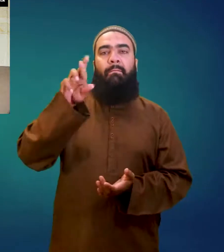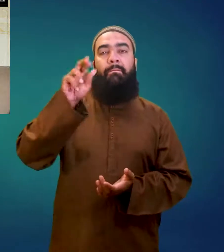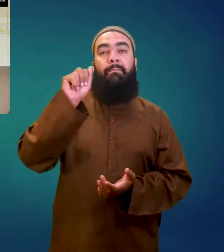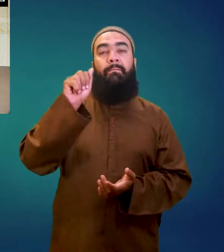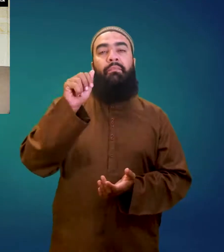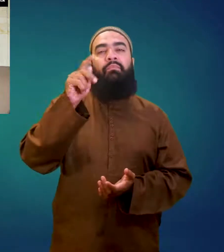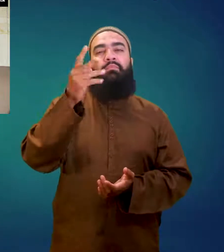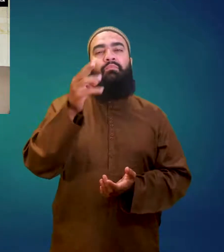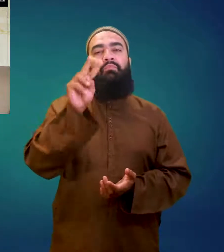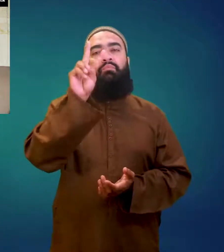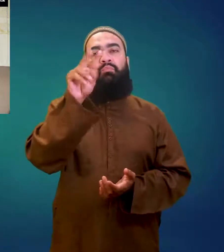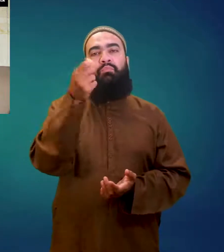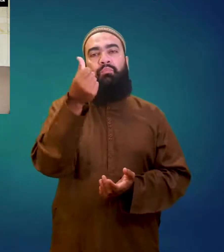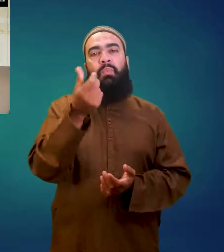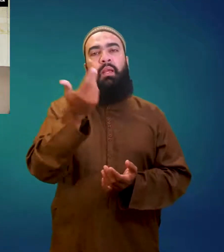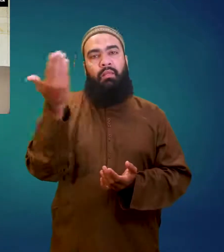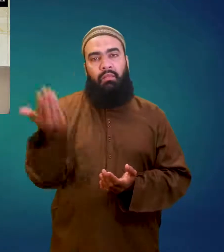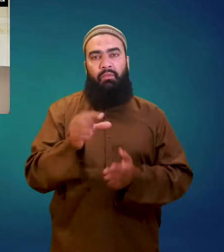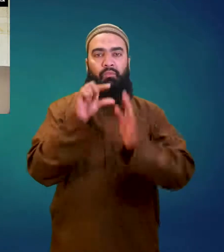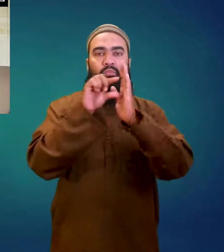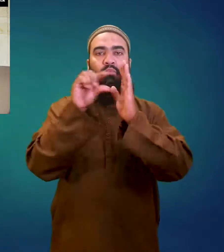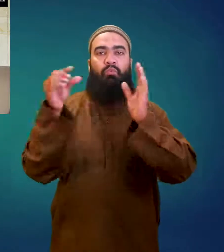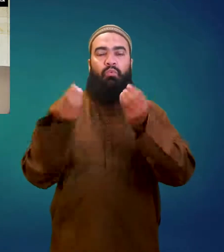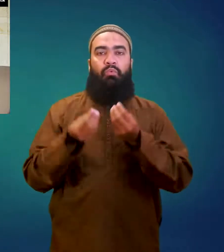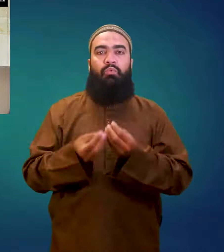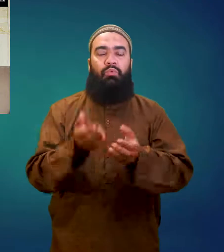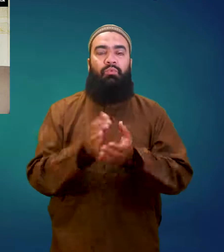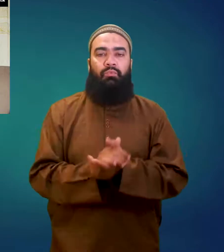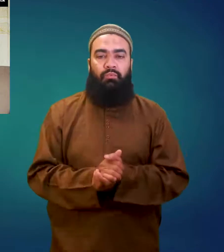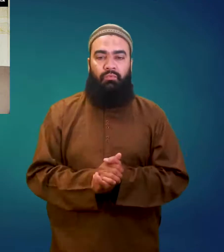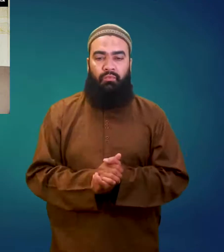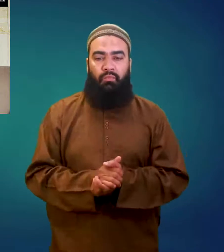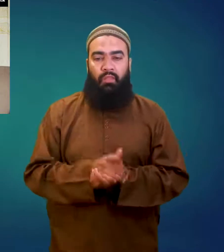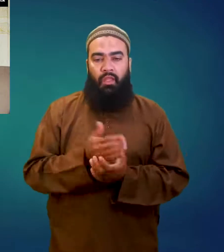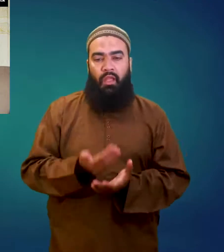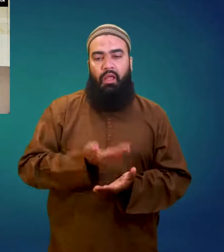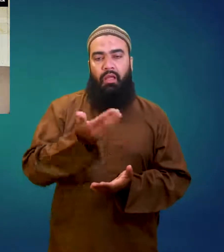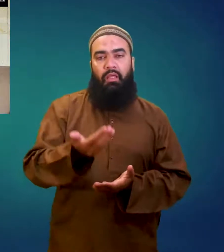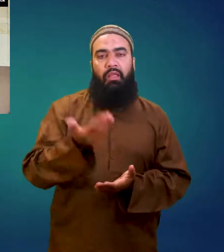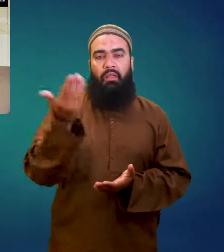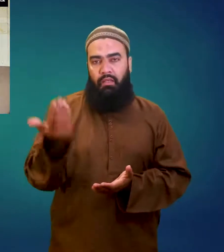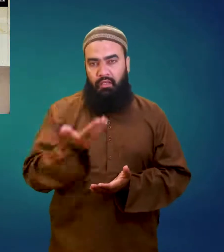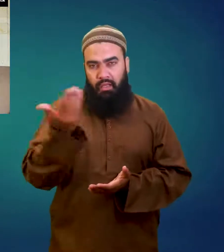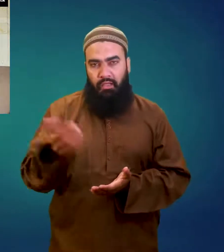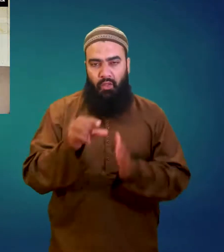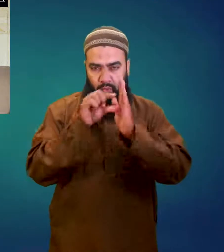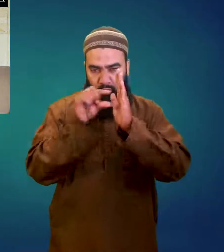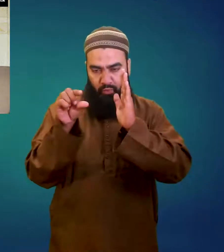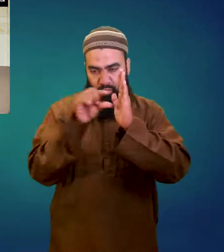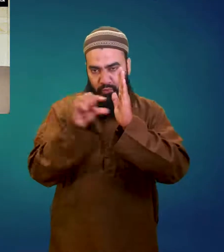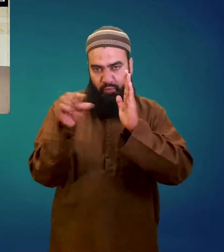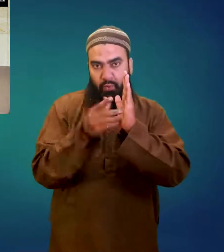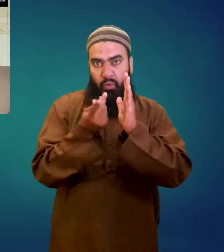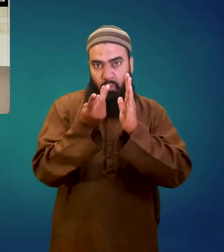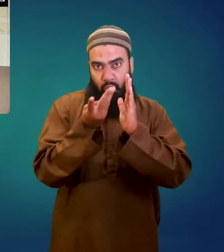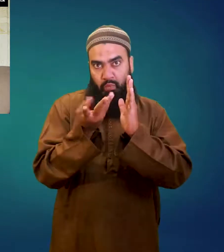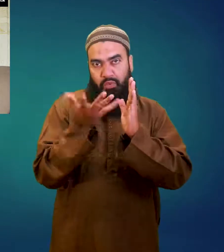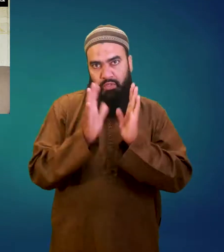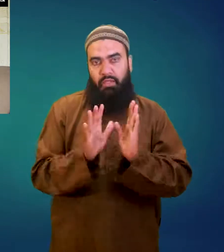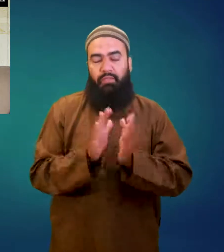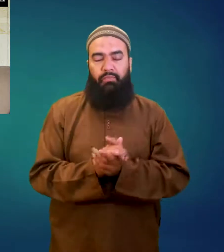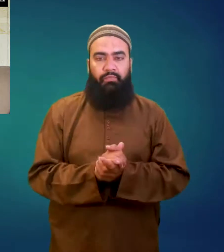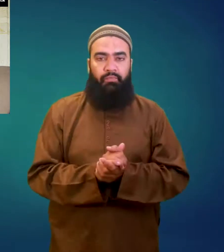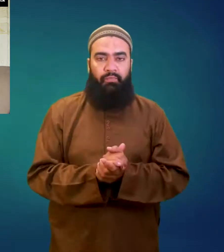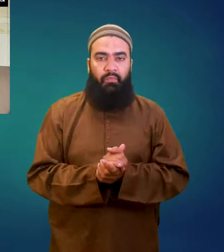پارہ نمبر 26 سورۃ الاحقاف سے شروع ہو رہا ہے۔ اس کے بعد سورہ محمد، سورہ فتح،